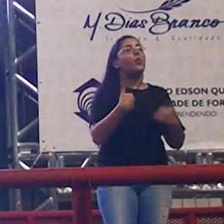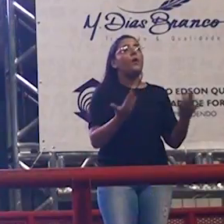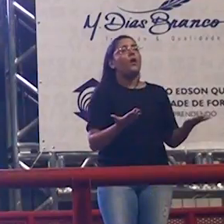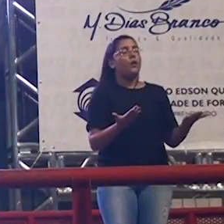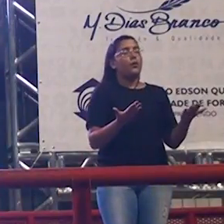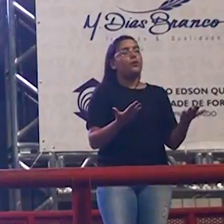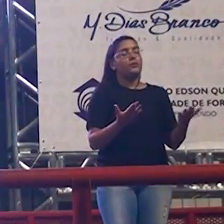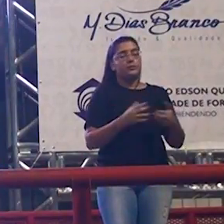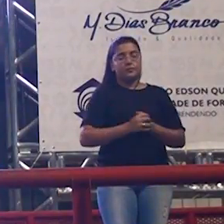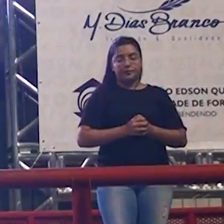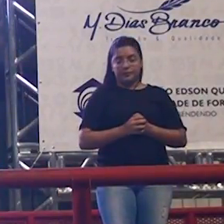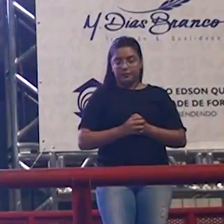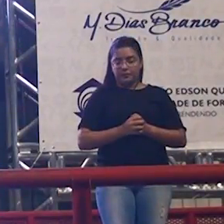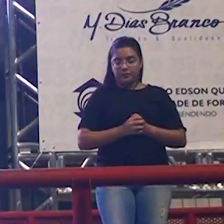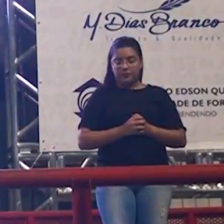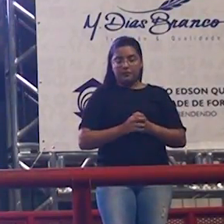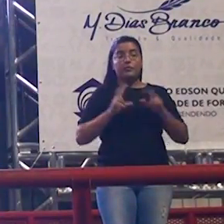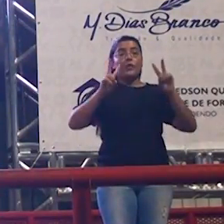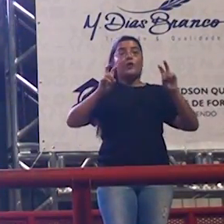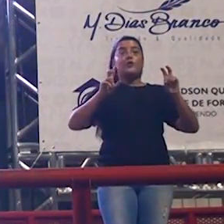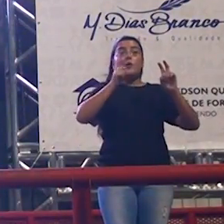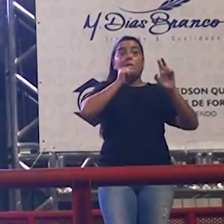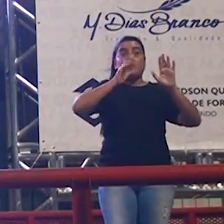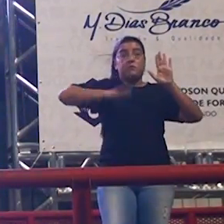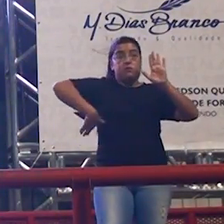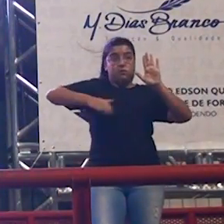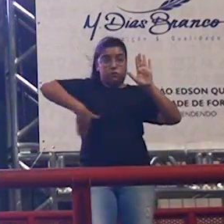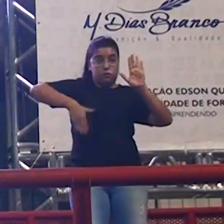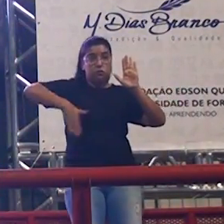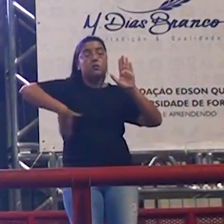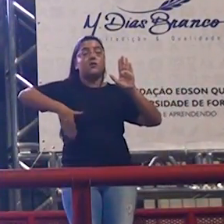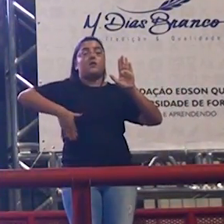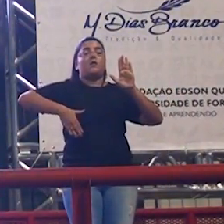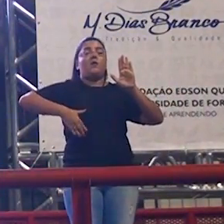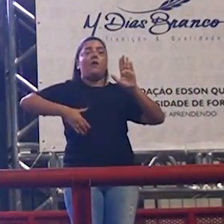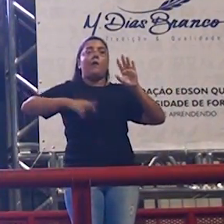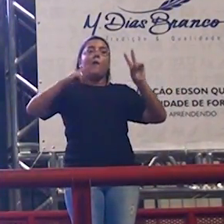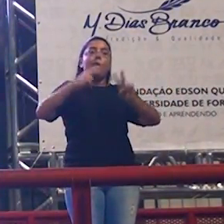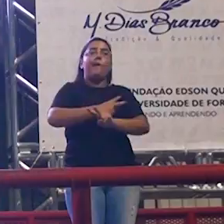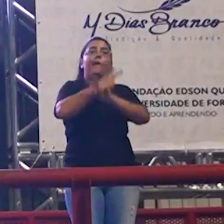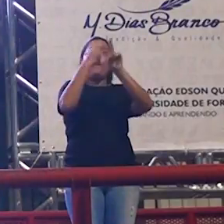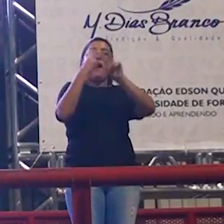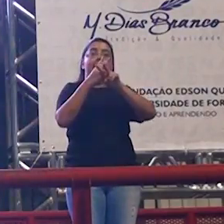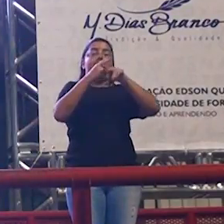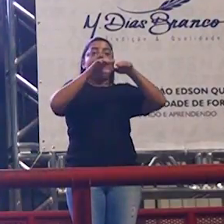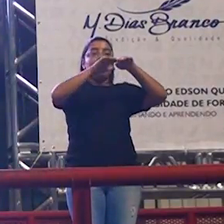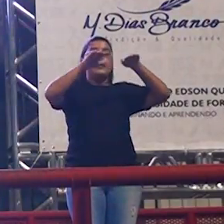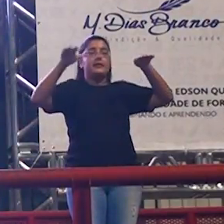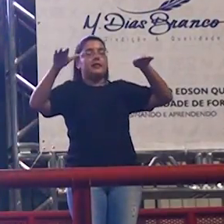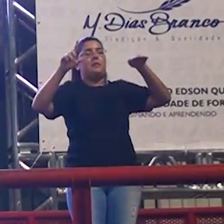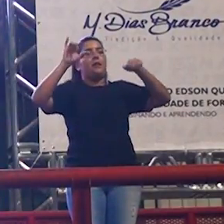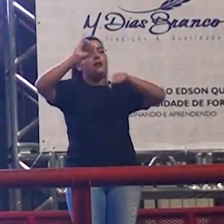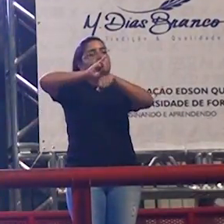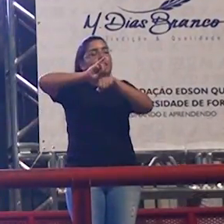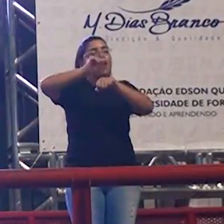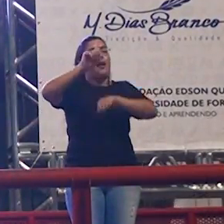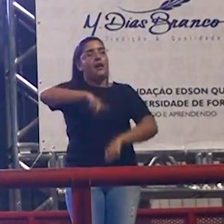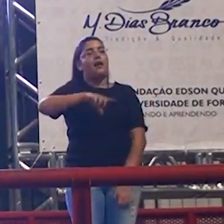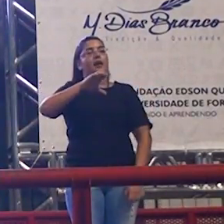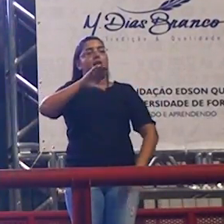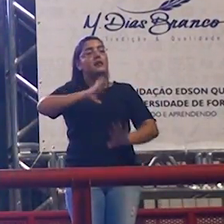Deixa eu mudar a pergunta. Sobre o oceano, o ar que circula sobre o oceano é seco ou ele é